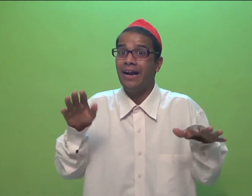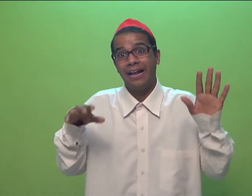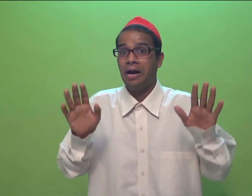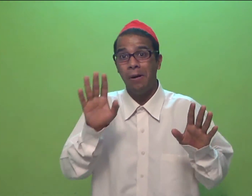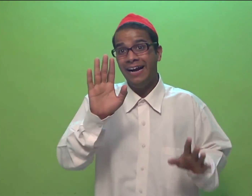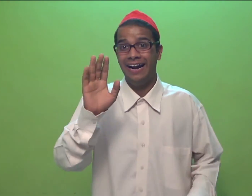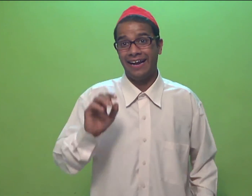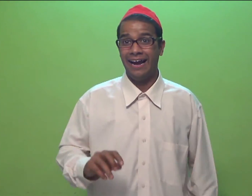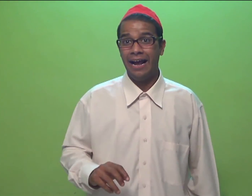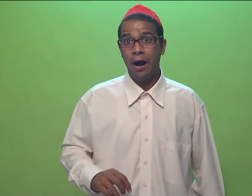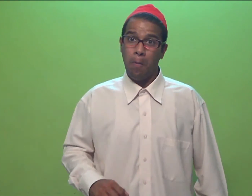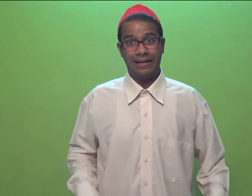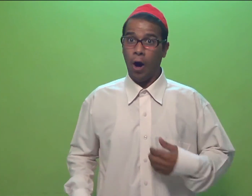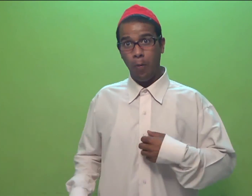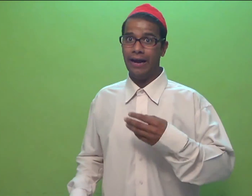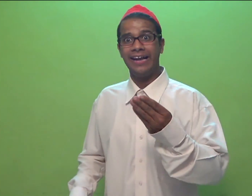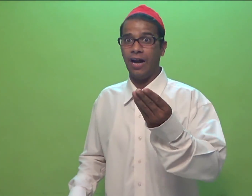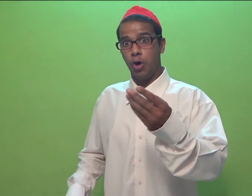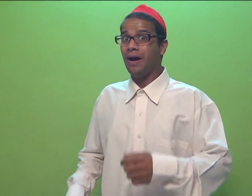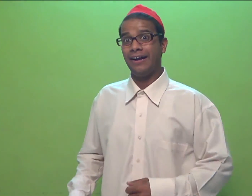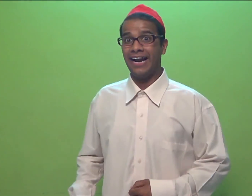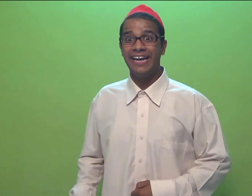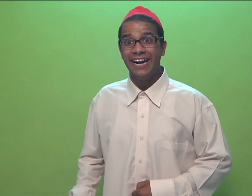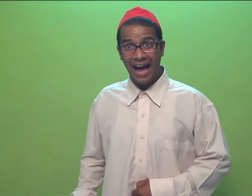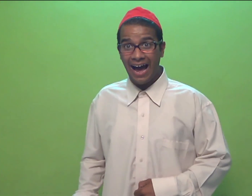फिन गळक्के मही रहता है, बटाव महीं के आजिलम करता है, नीगिला?